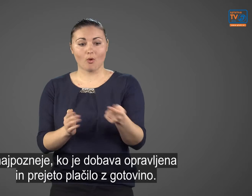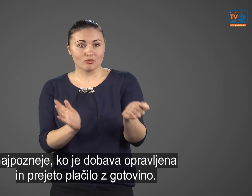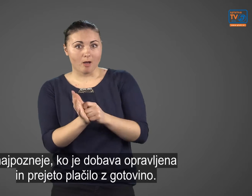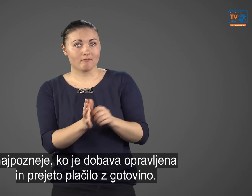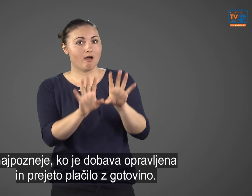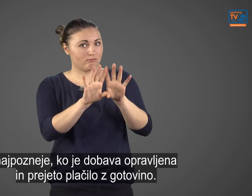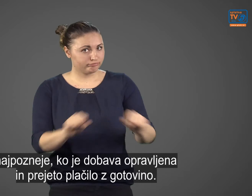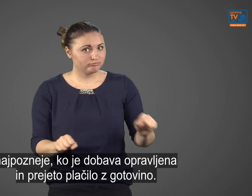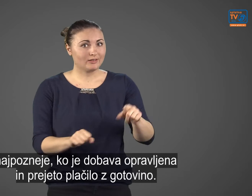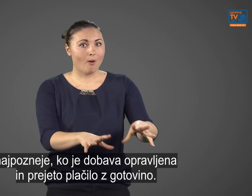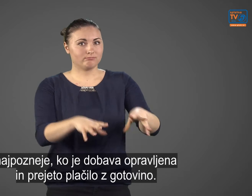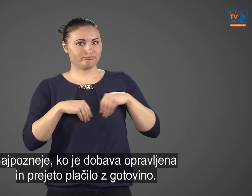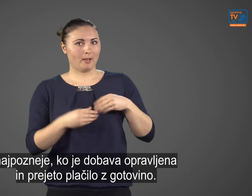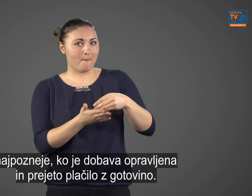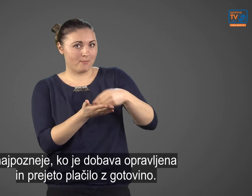z gotovino.